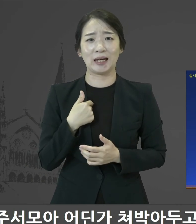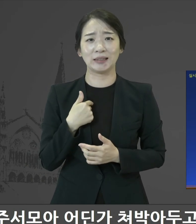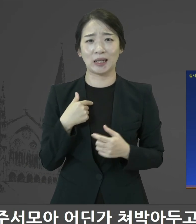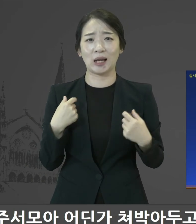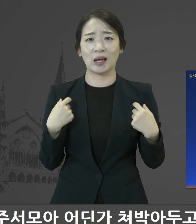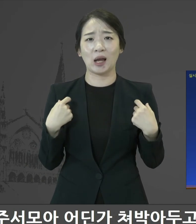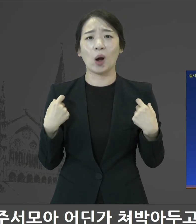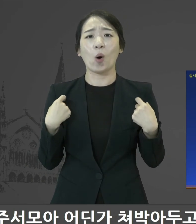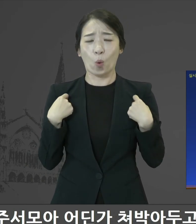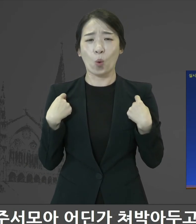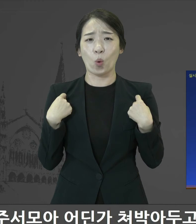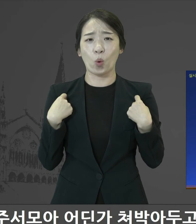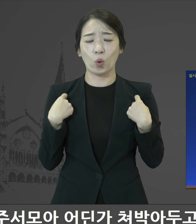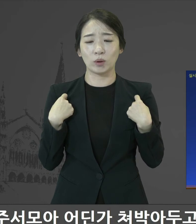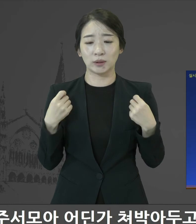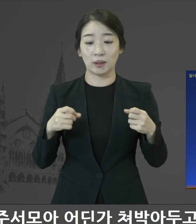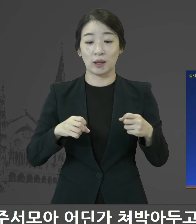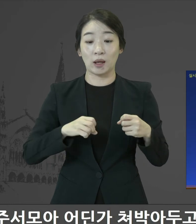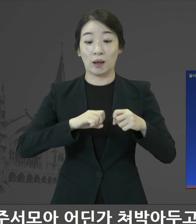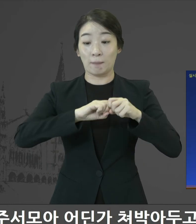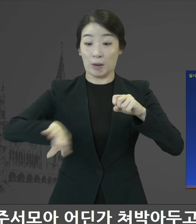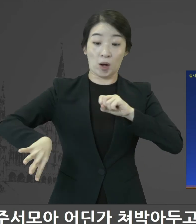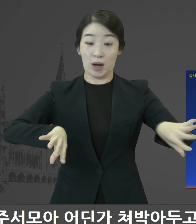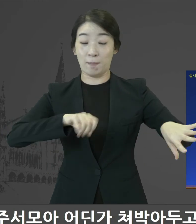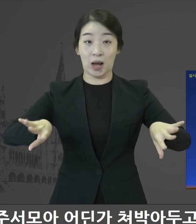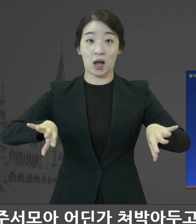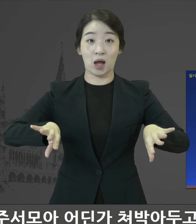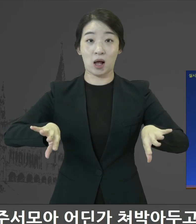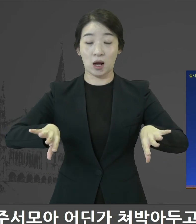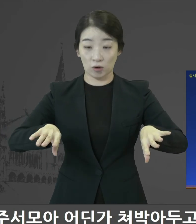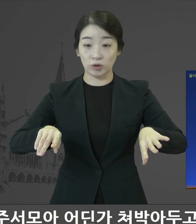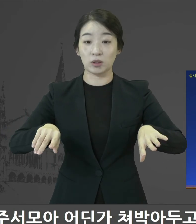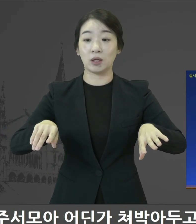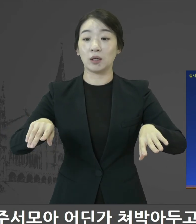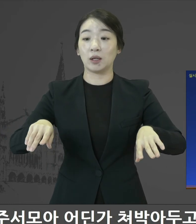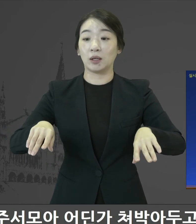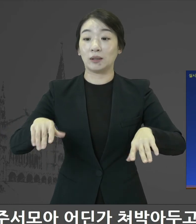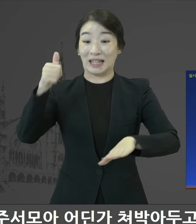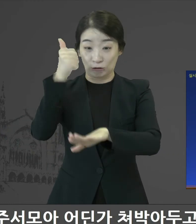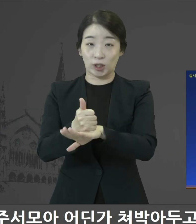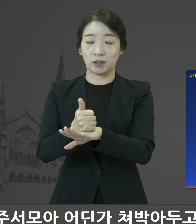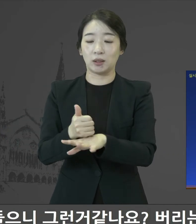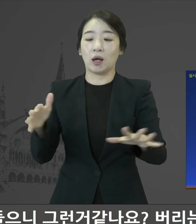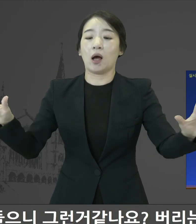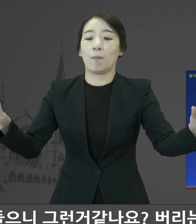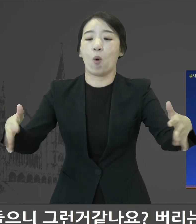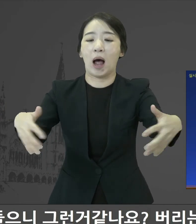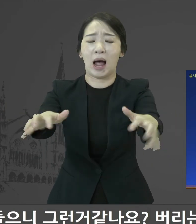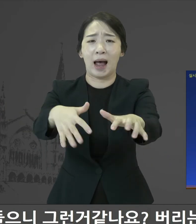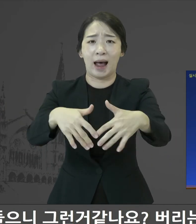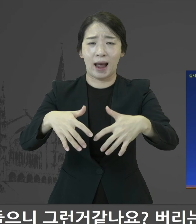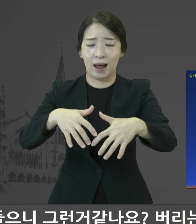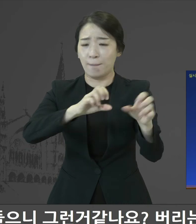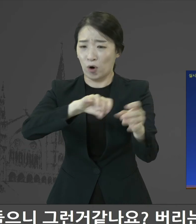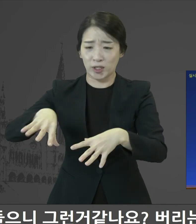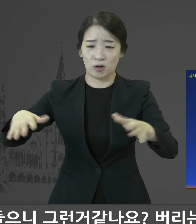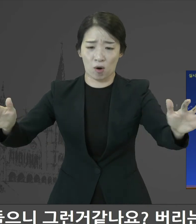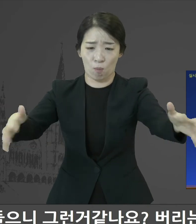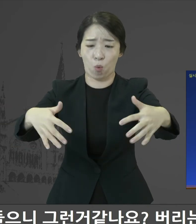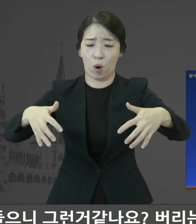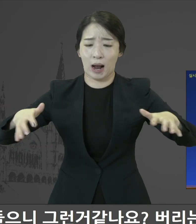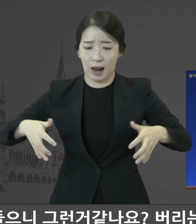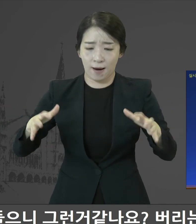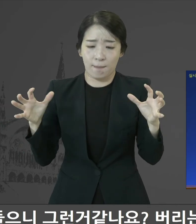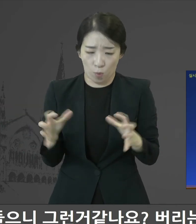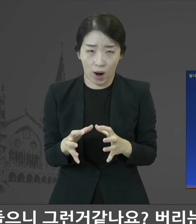이렇게 버리는 거예요. 이렇게 모아가지고 이 버릴 곳에 갖다 두고 거기다 다 이제 그 몰아